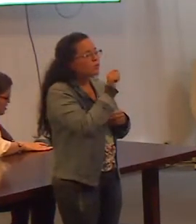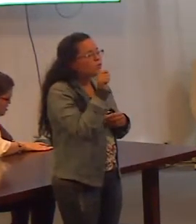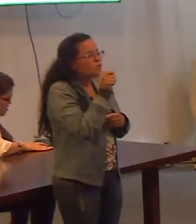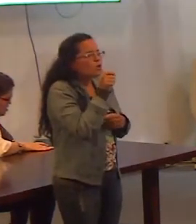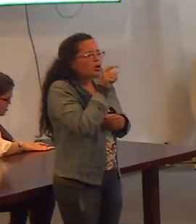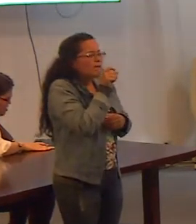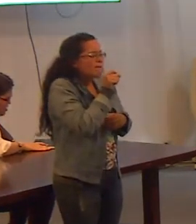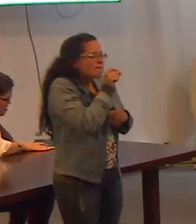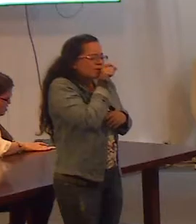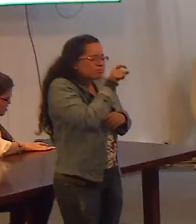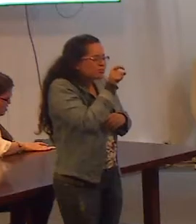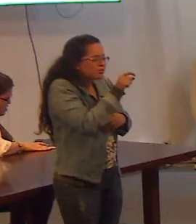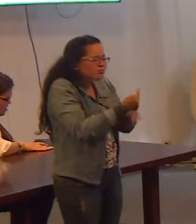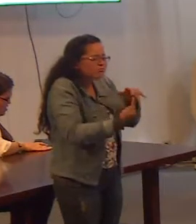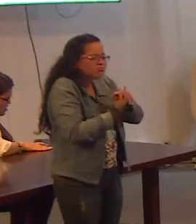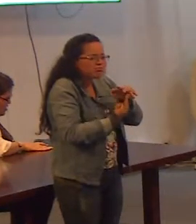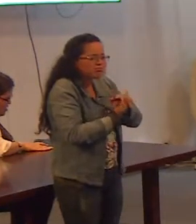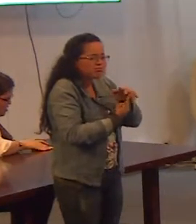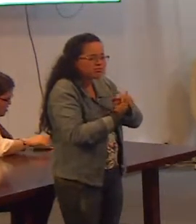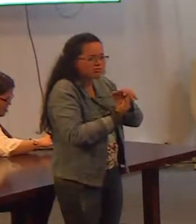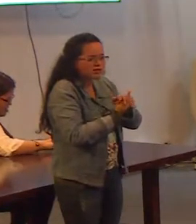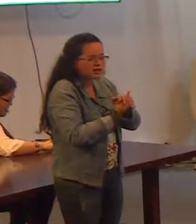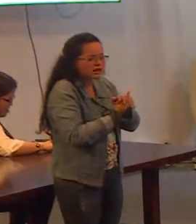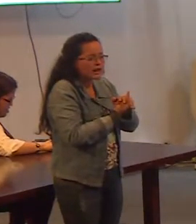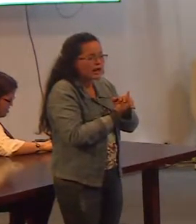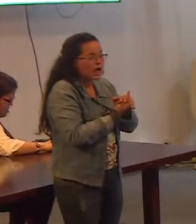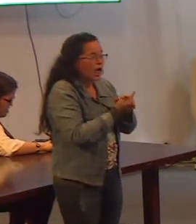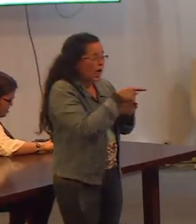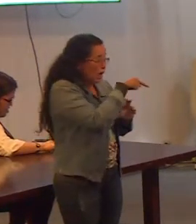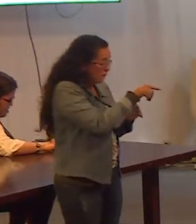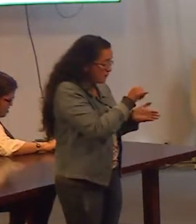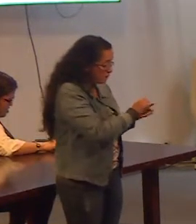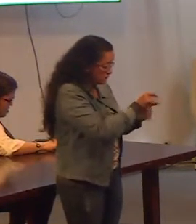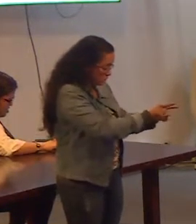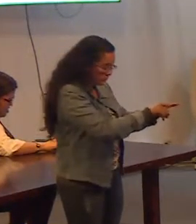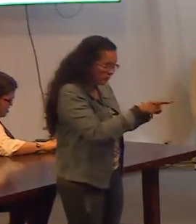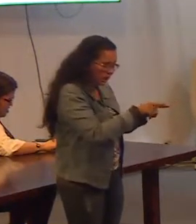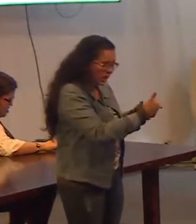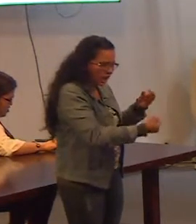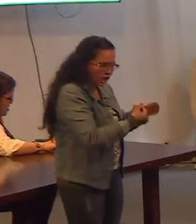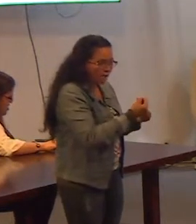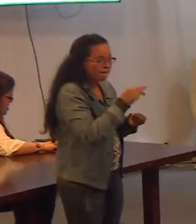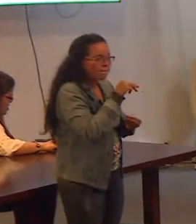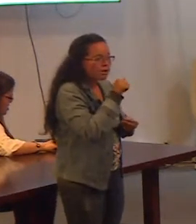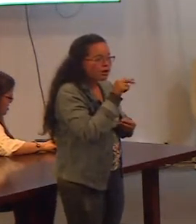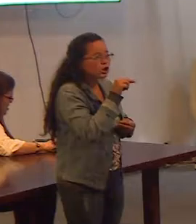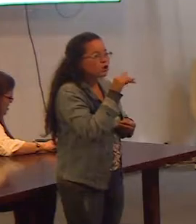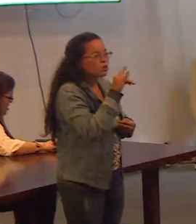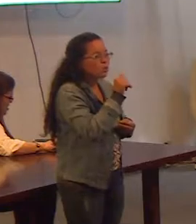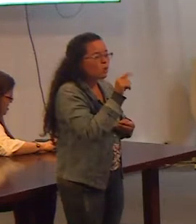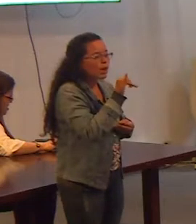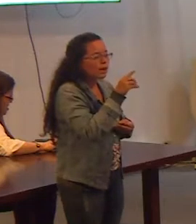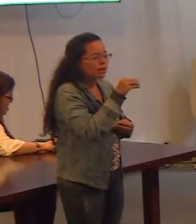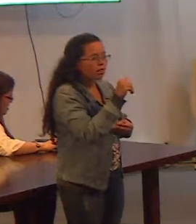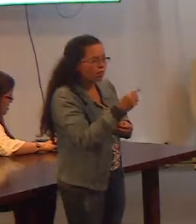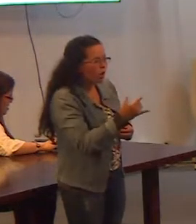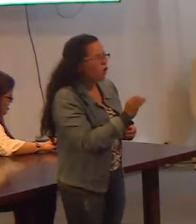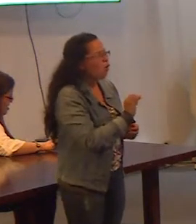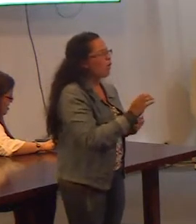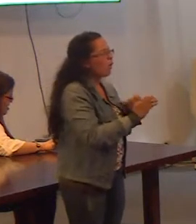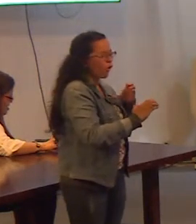otras preguntas, las cuales surgían era como que si lo que se llevaba ya a cabo era una manualidad o era simplemente un medio